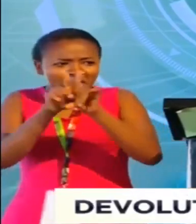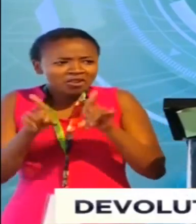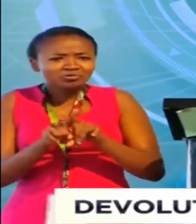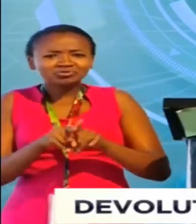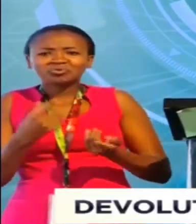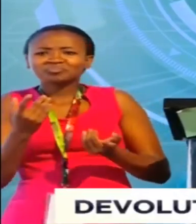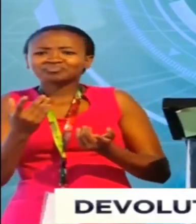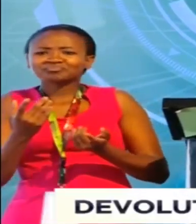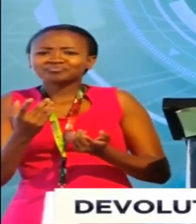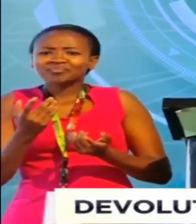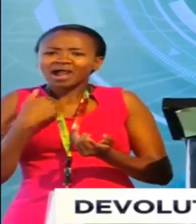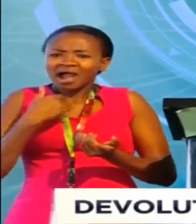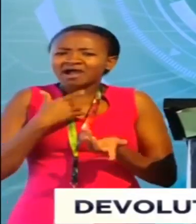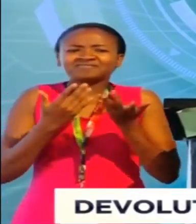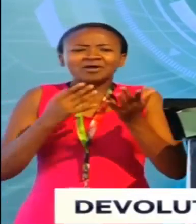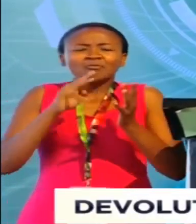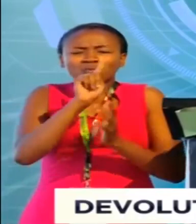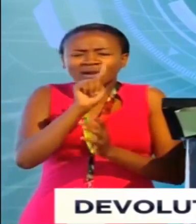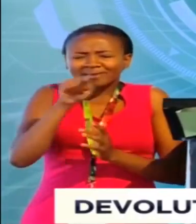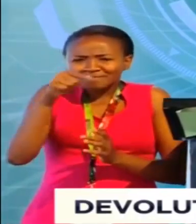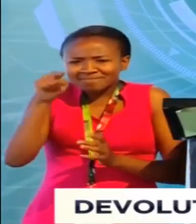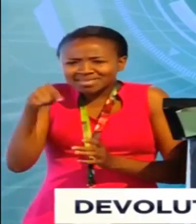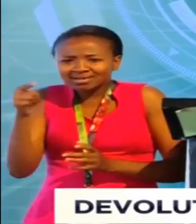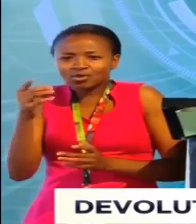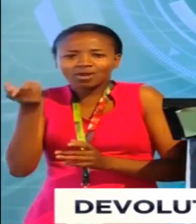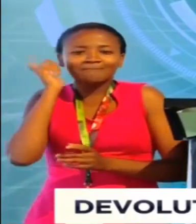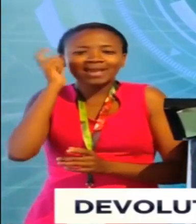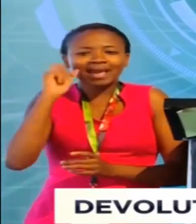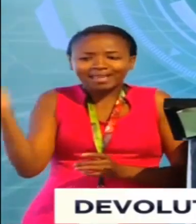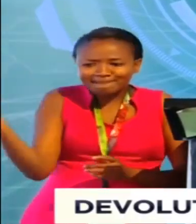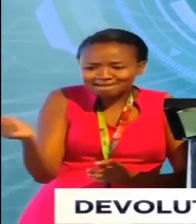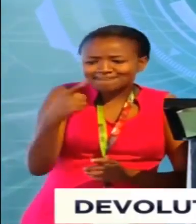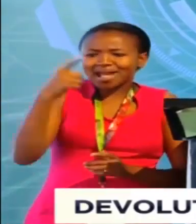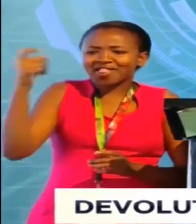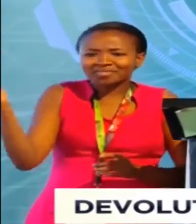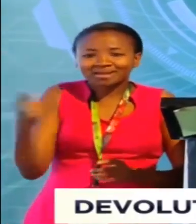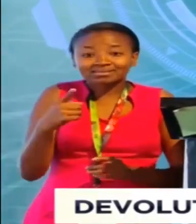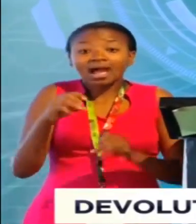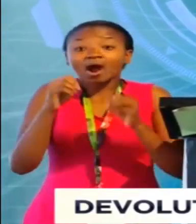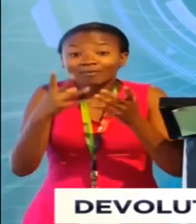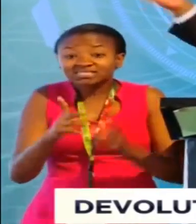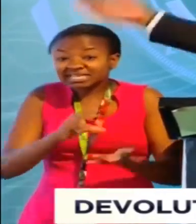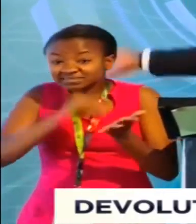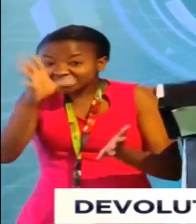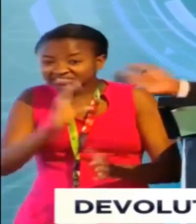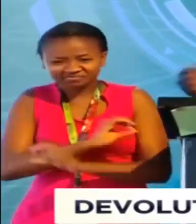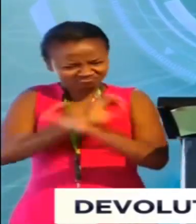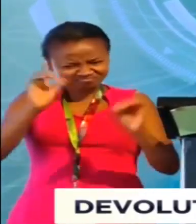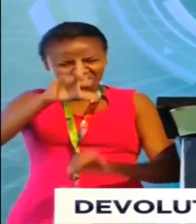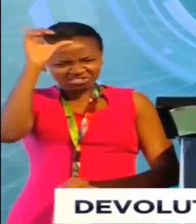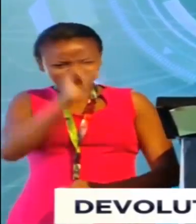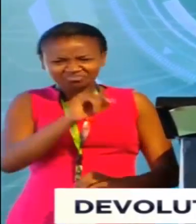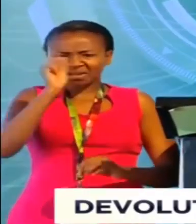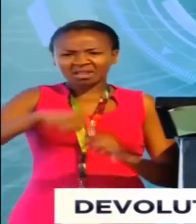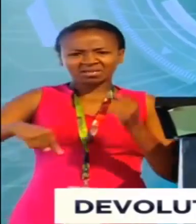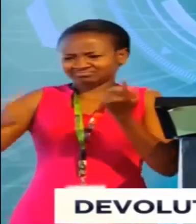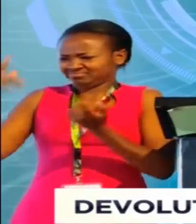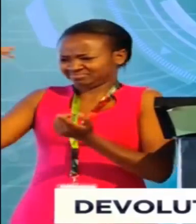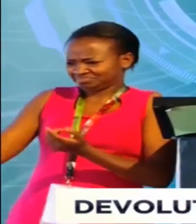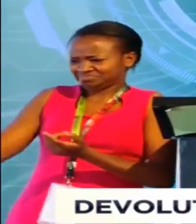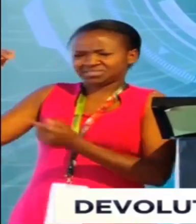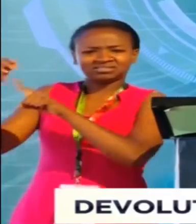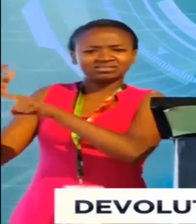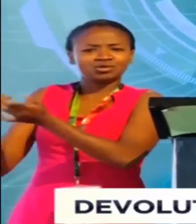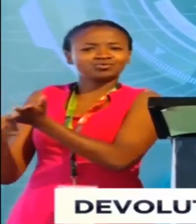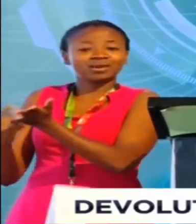doing over 1 million eggs, I think, every month at cheaper prices, which can compete with Uganda. So